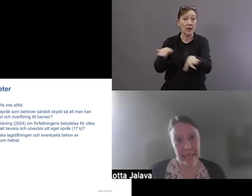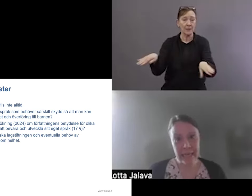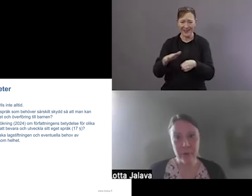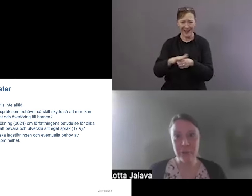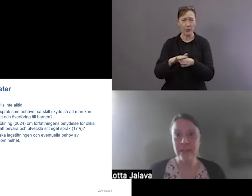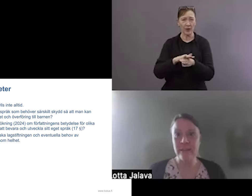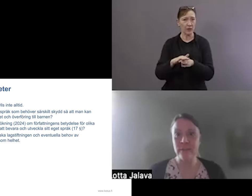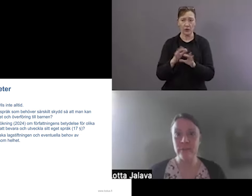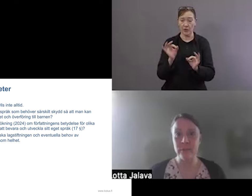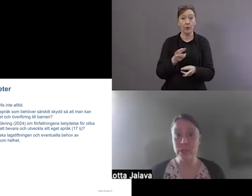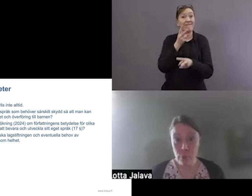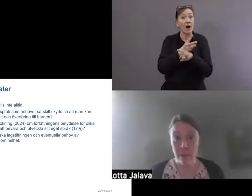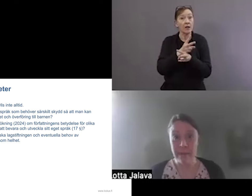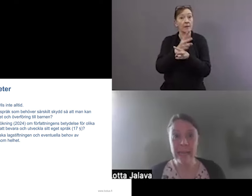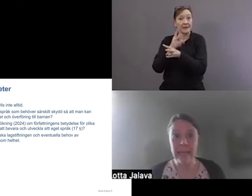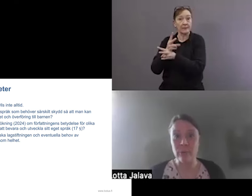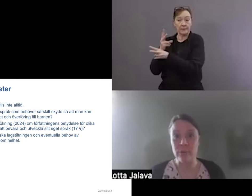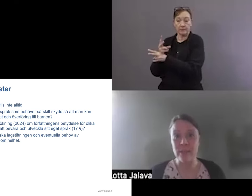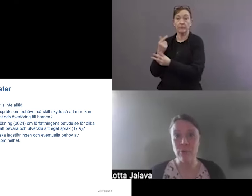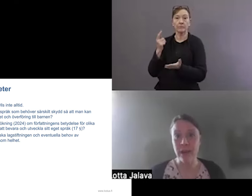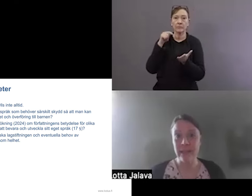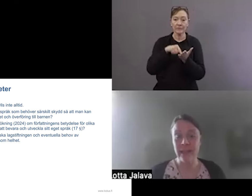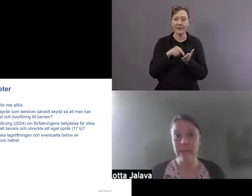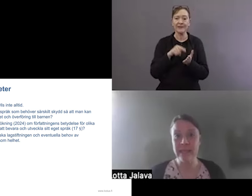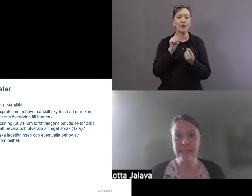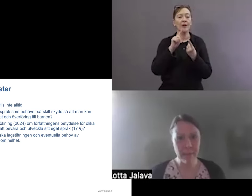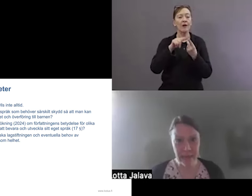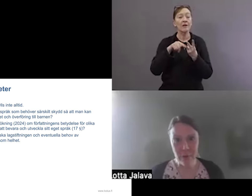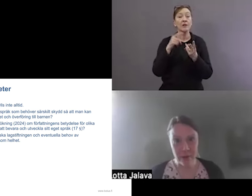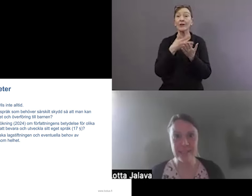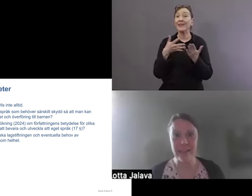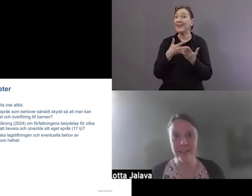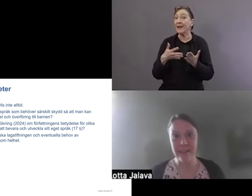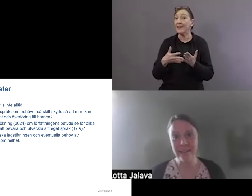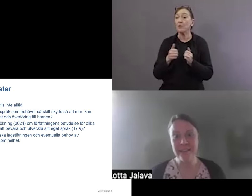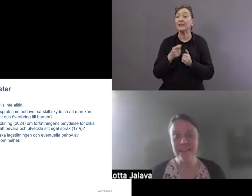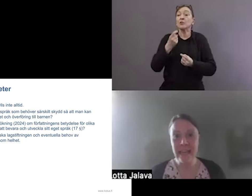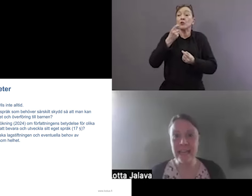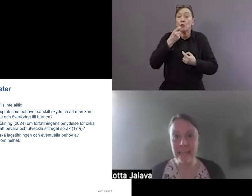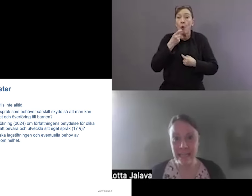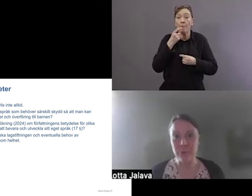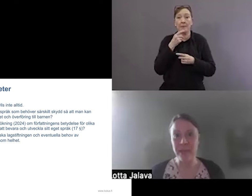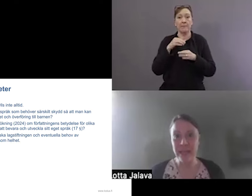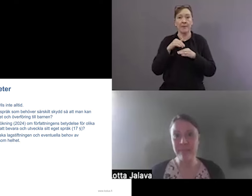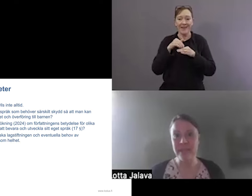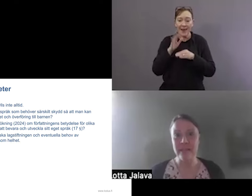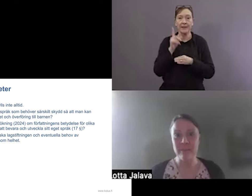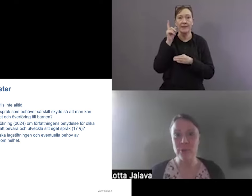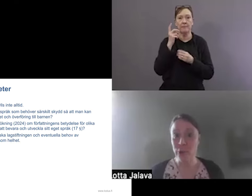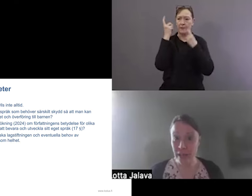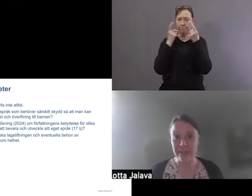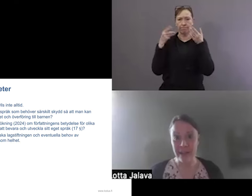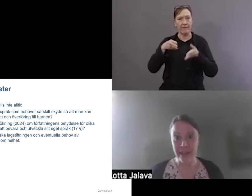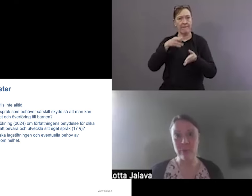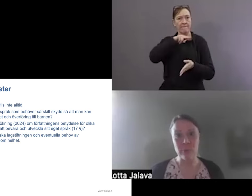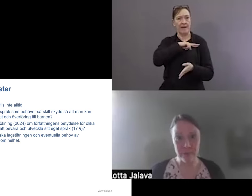niillä kielillä, joista Suomen pitää erityisesti huolehtia? Pitäisi ehkä meillä olla sellainen erityinen